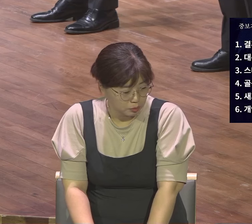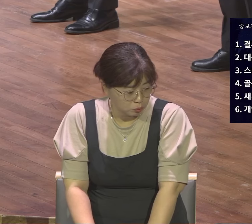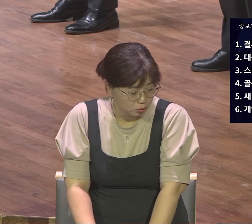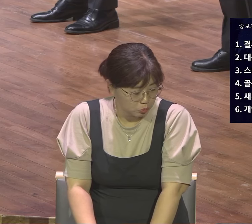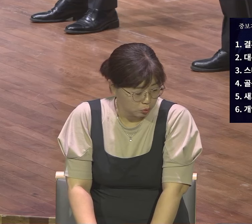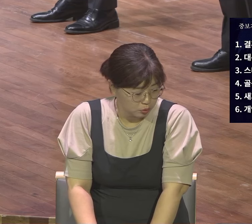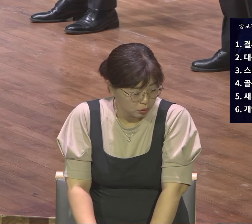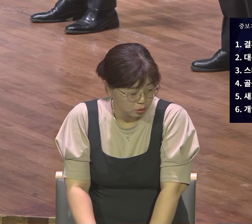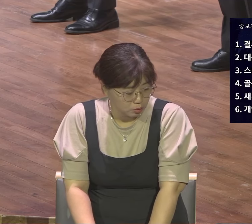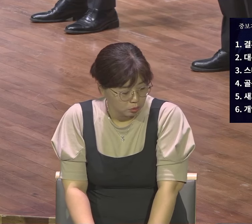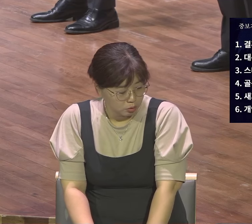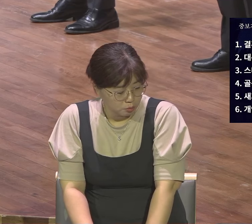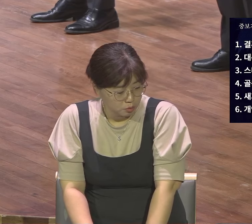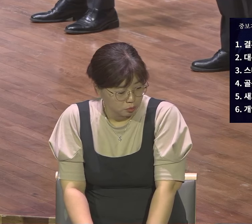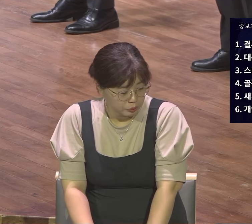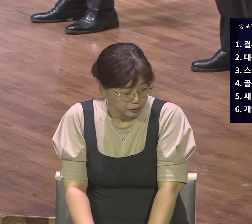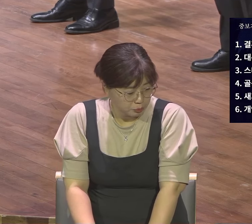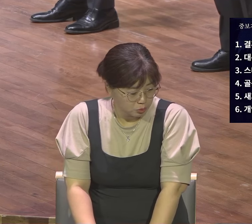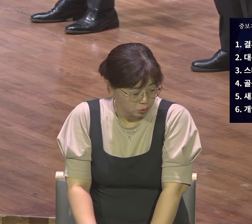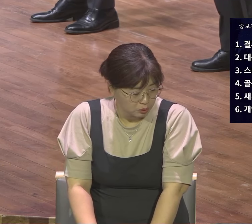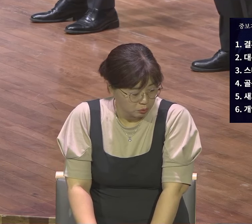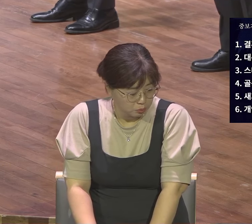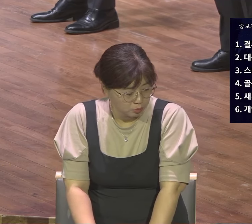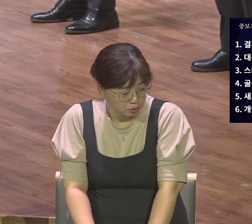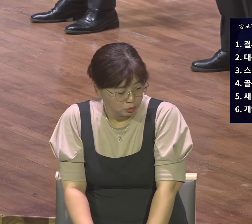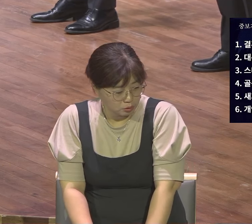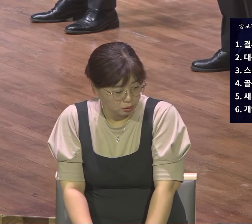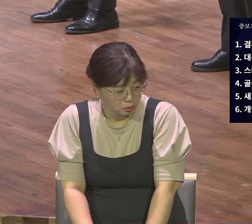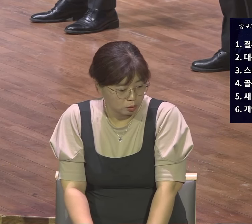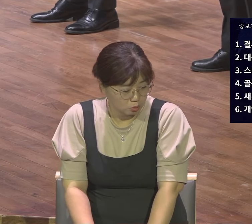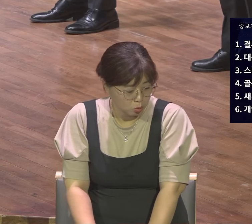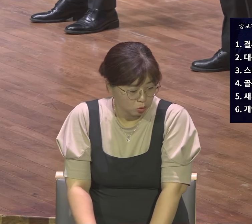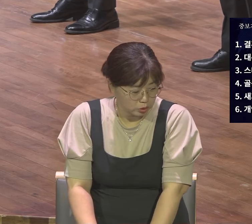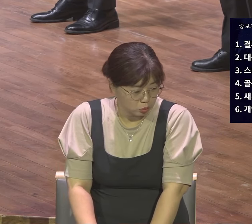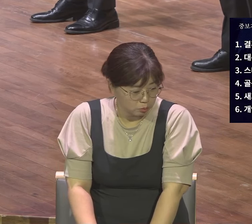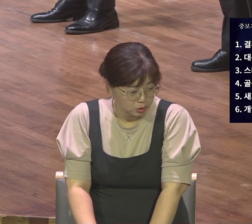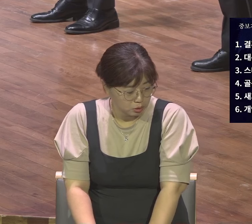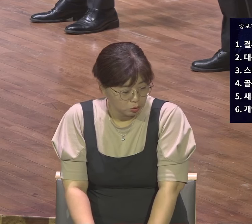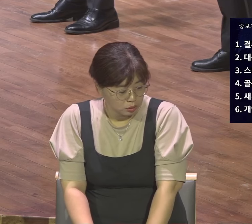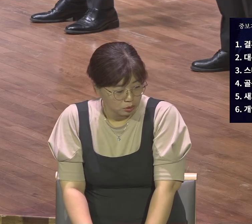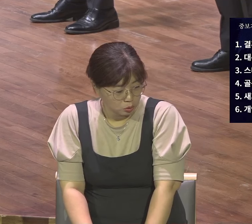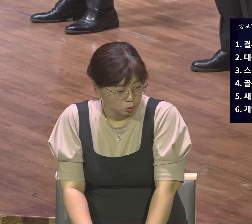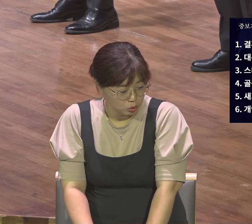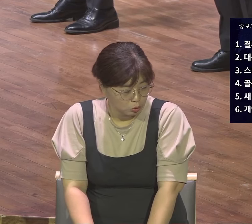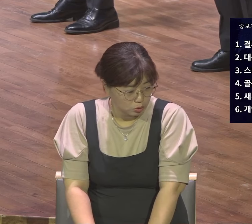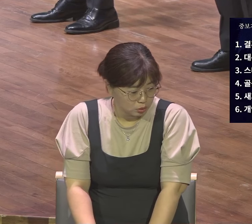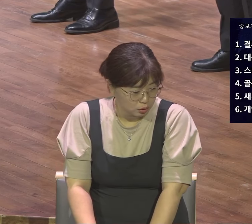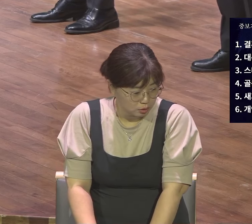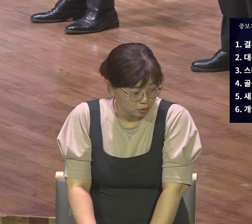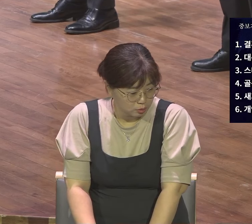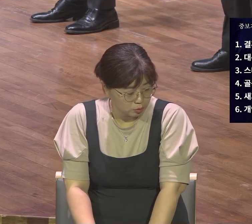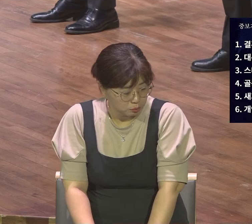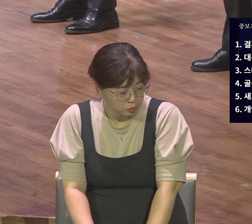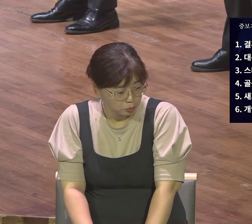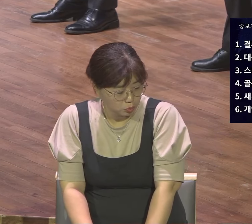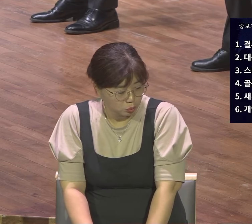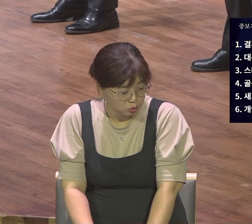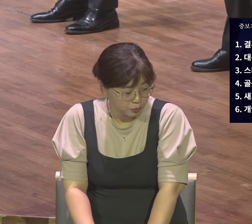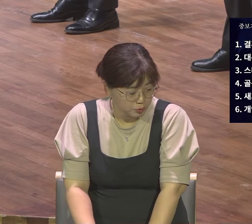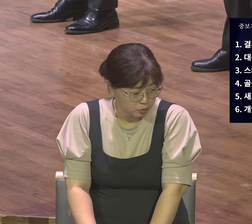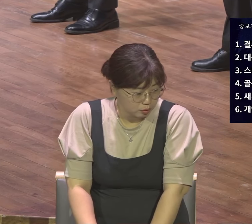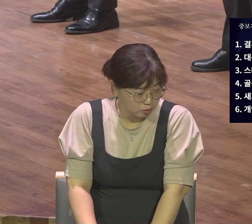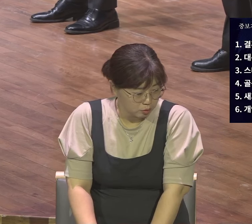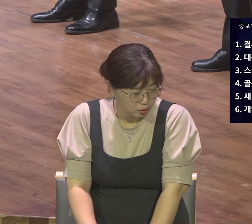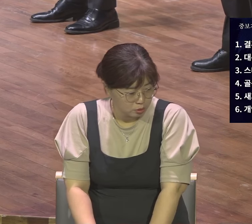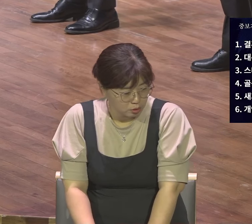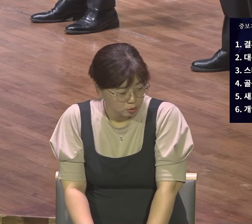보좌를 누리는 이 침막대 또 7지정도 또 7여정의 기도가 되어지게 도와주신다.